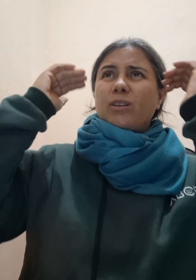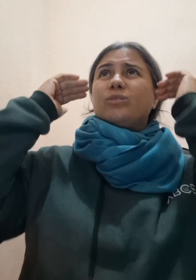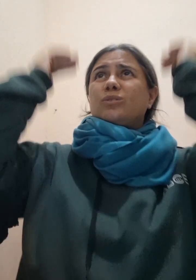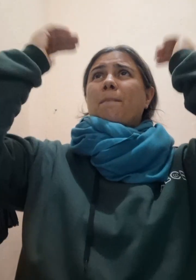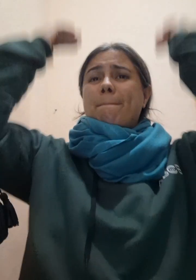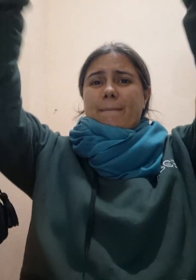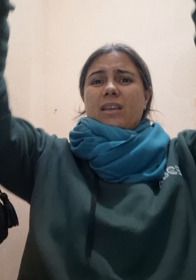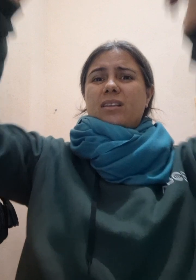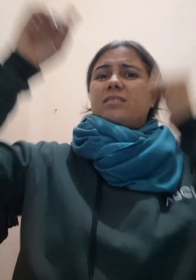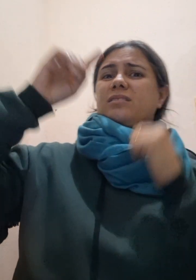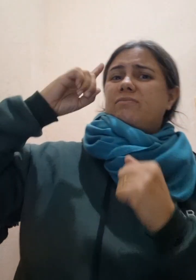está no mundo de Deus.